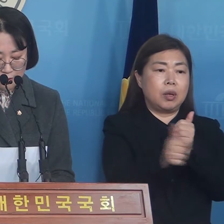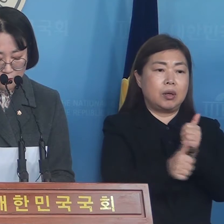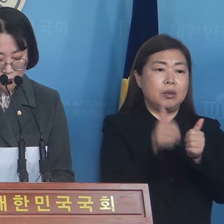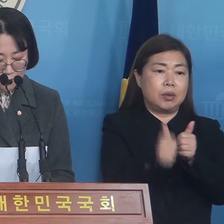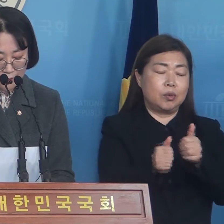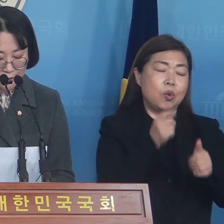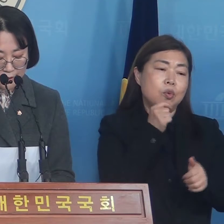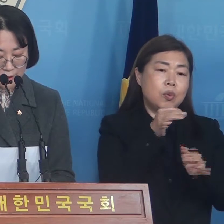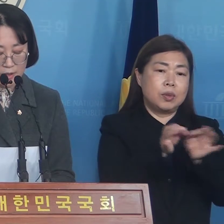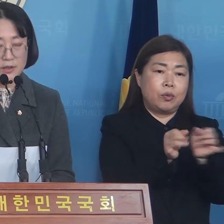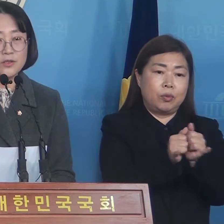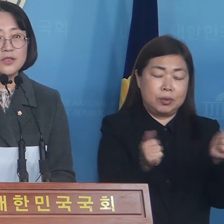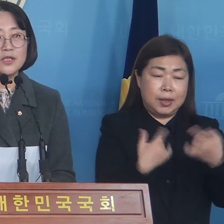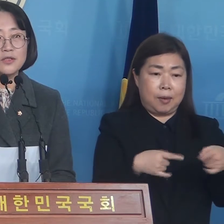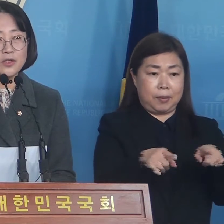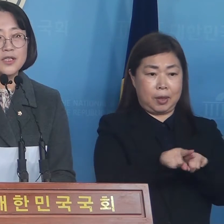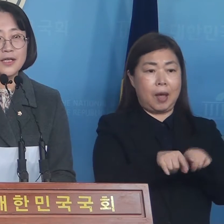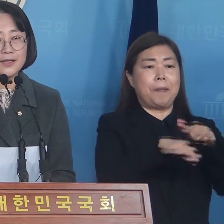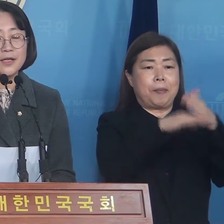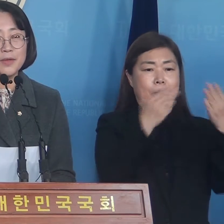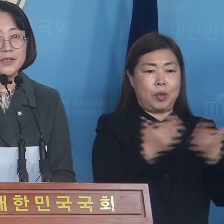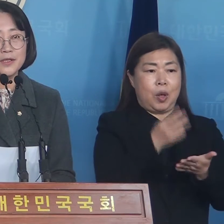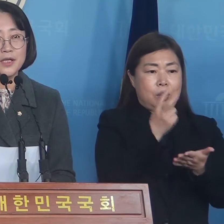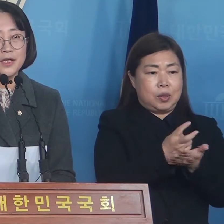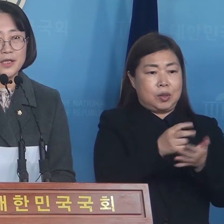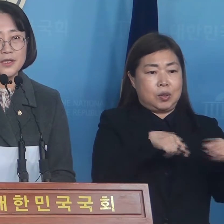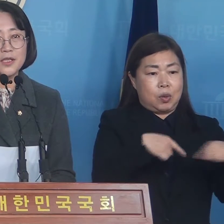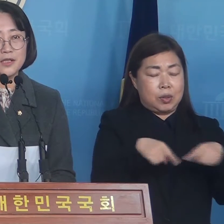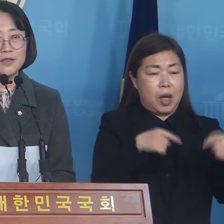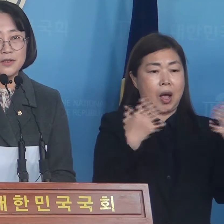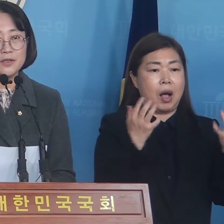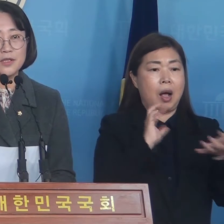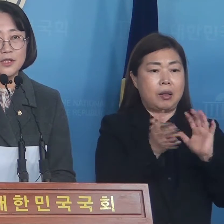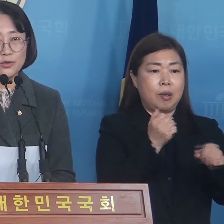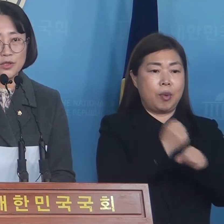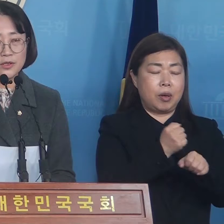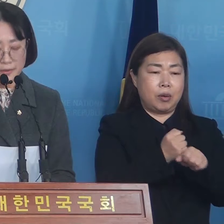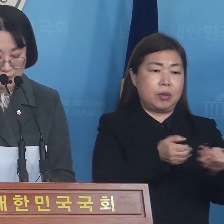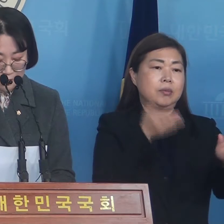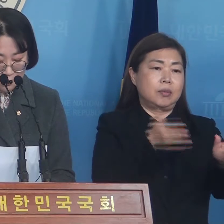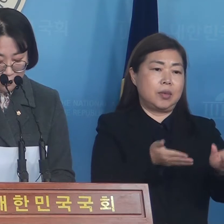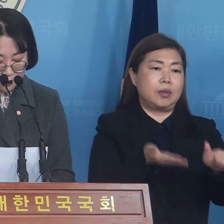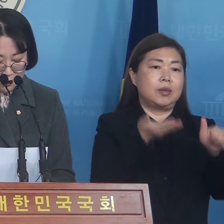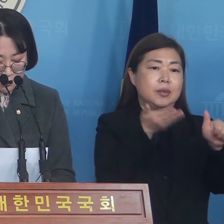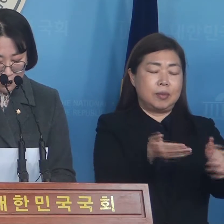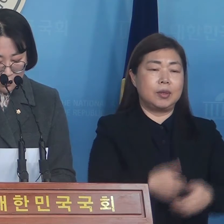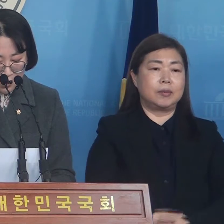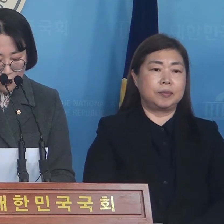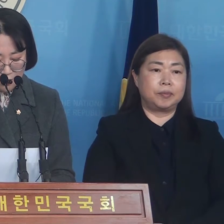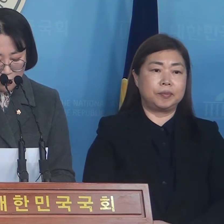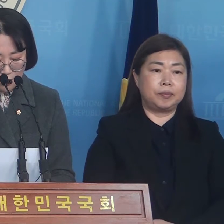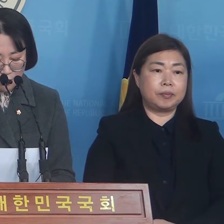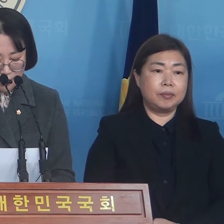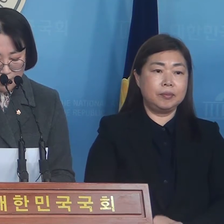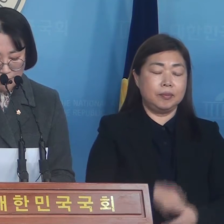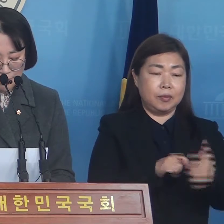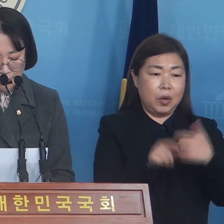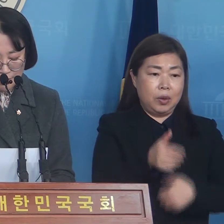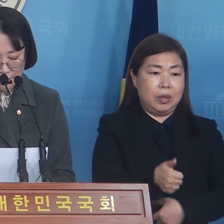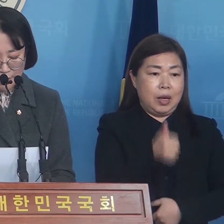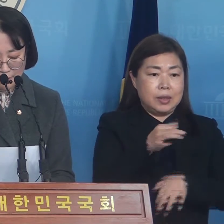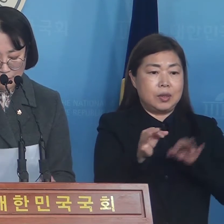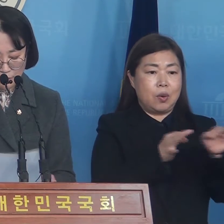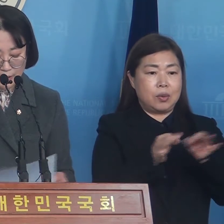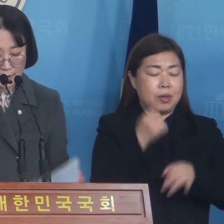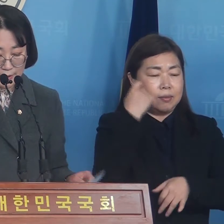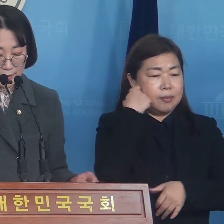자영업자 단체들과 함께 정책 간담회를 개최할 것을 요청드립니다. 나아진 경제로 확실한